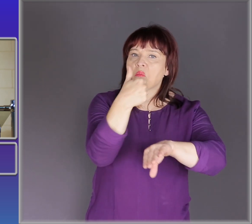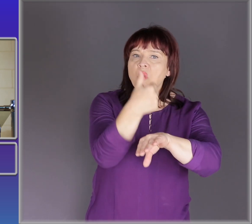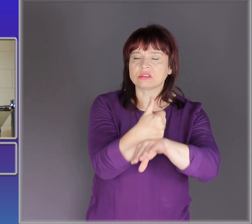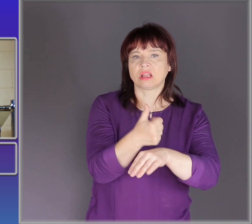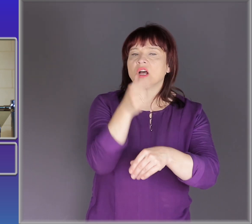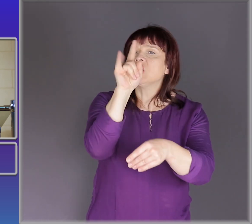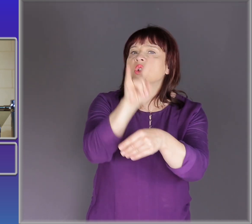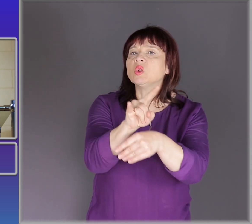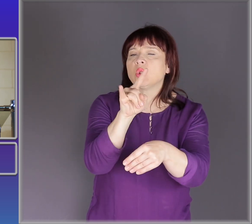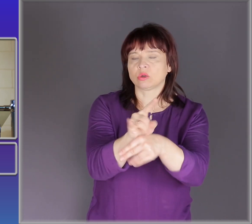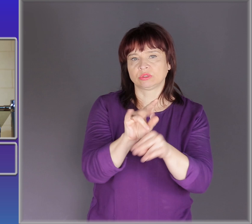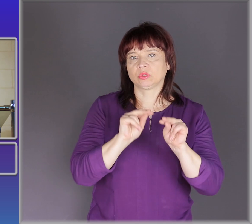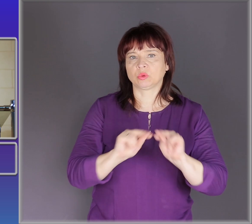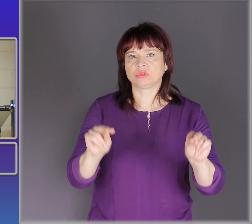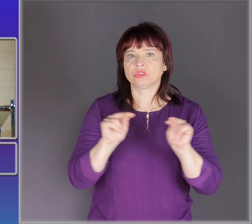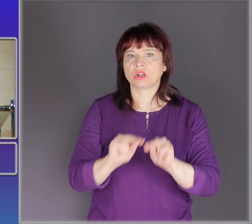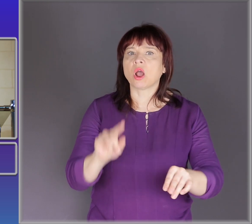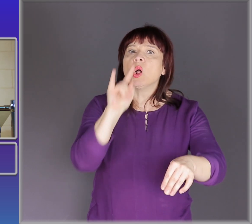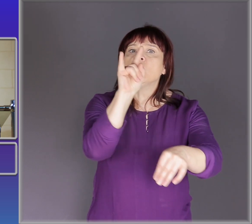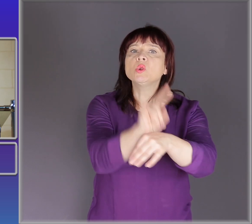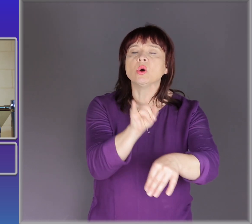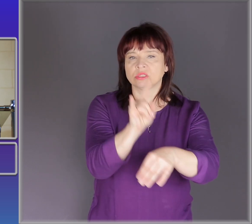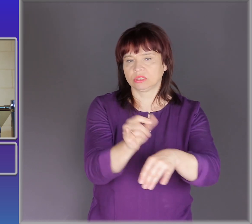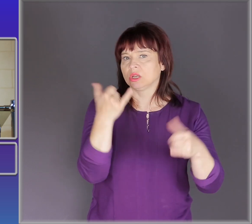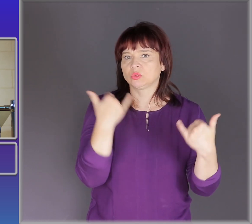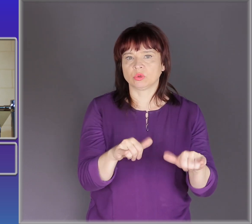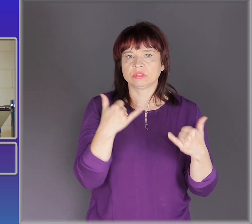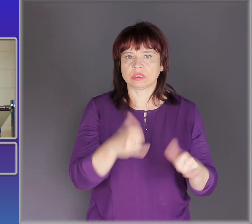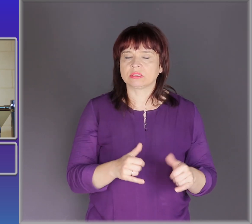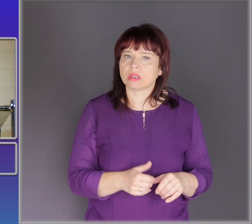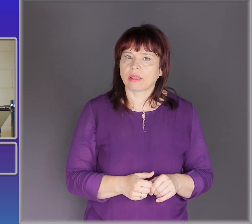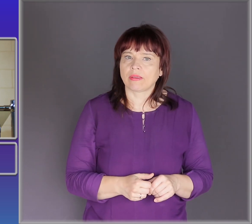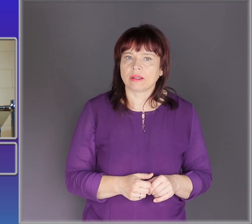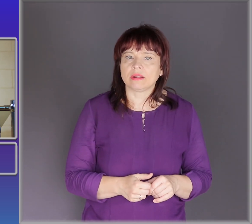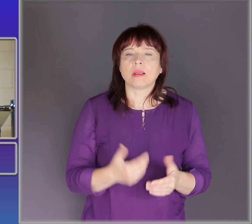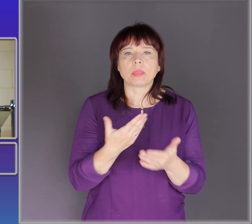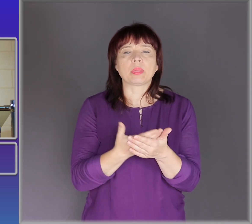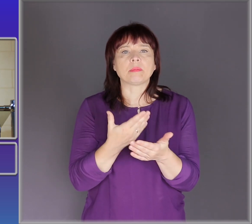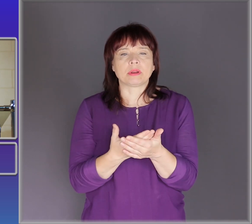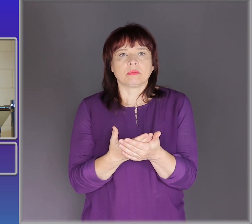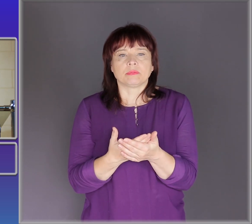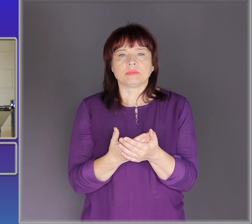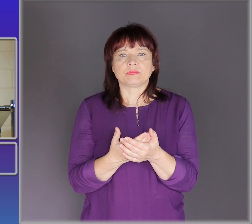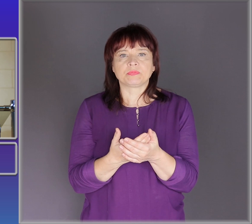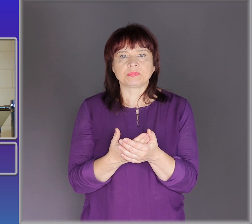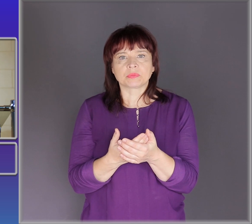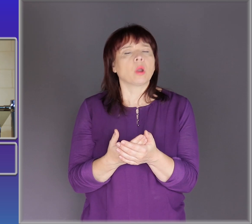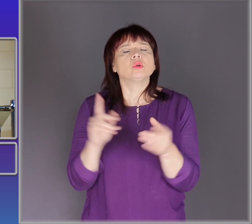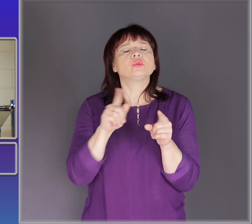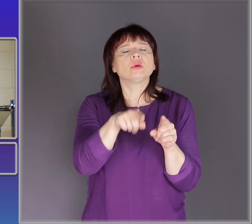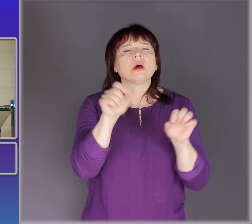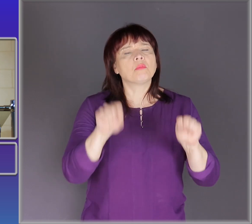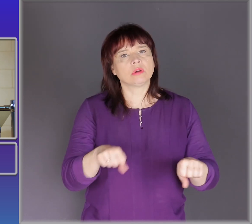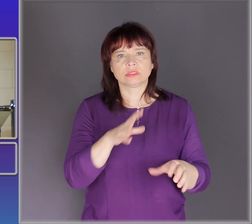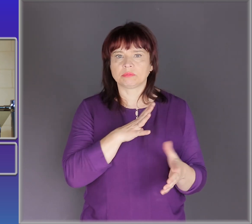будут действовать ложные силы б мы говорим о лжи к примеру в области не учения в области сверхестественного